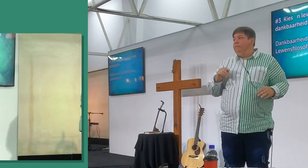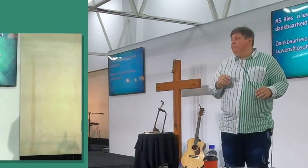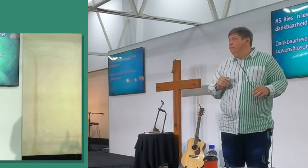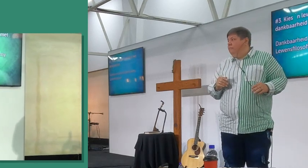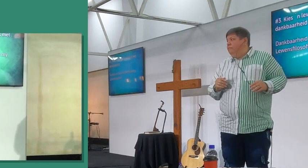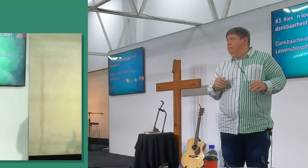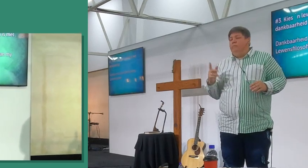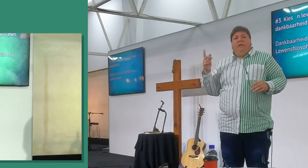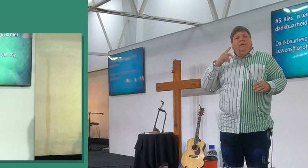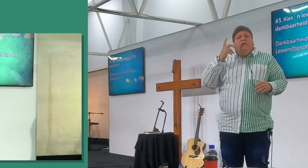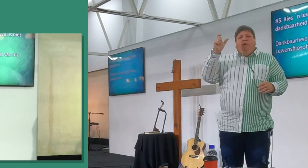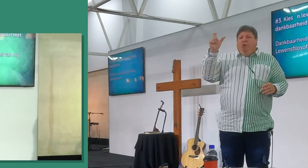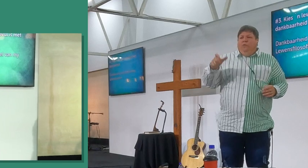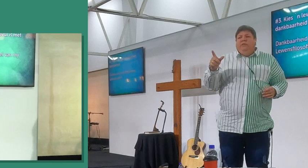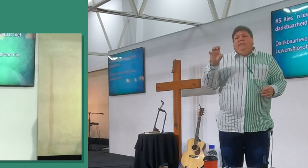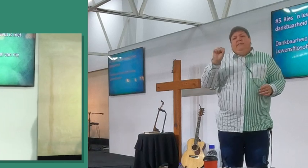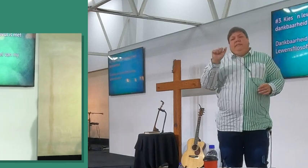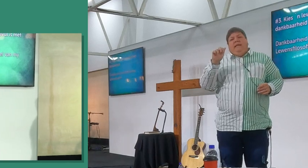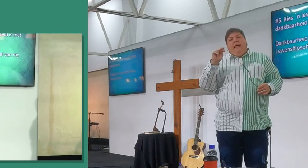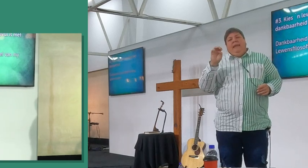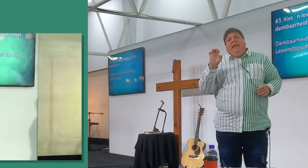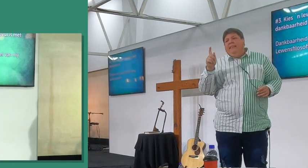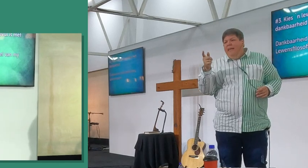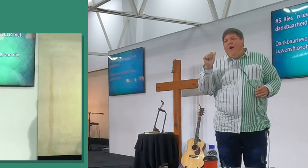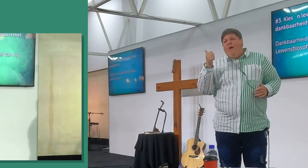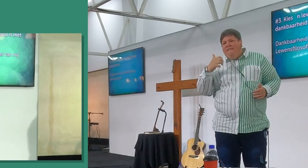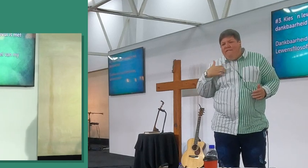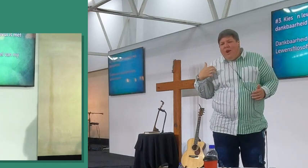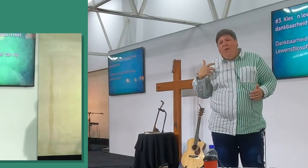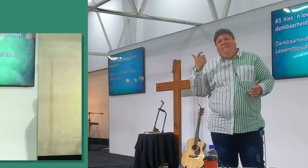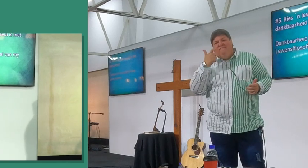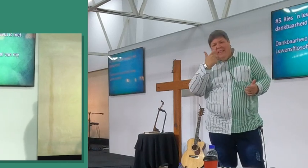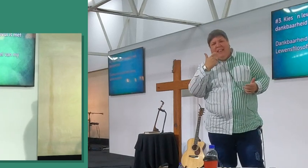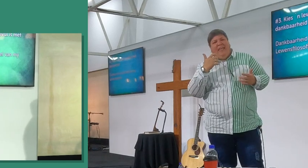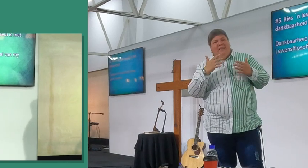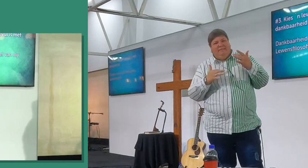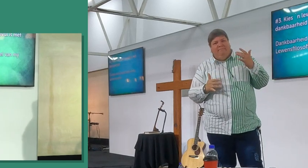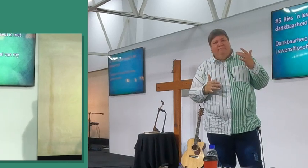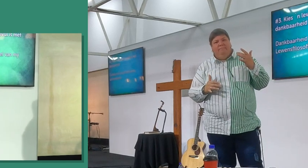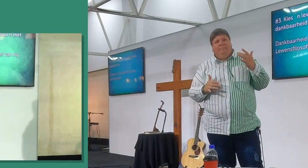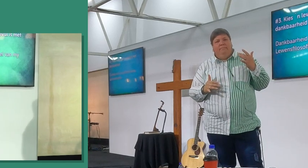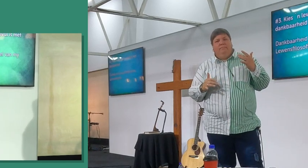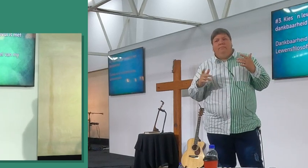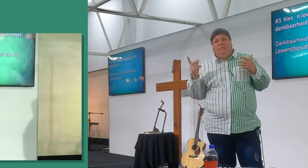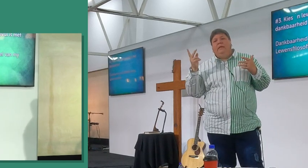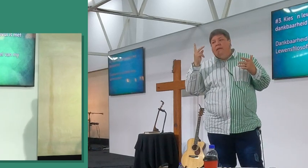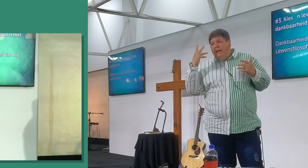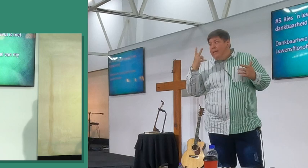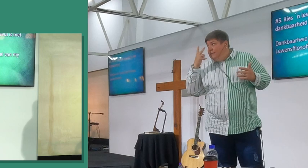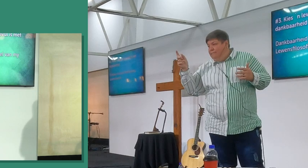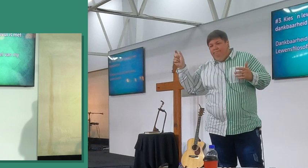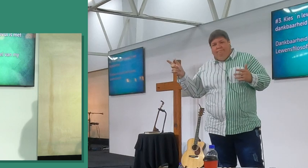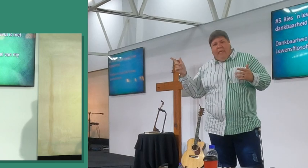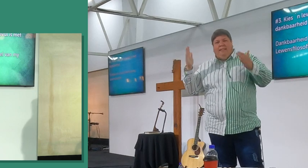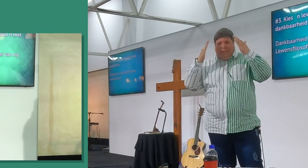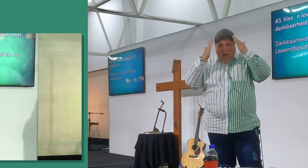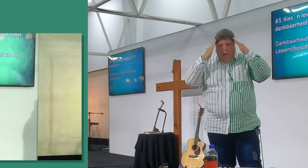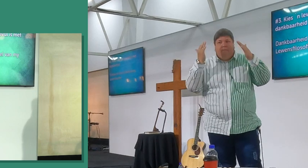paie vriendelik, sy is ouwlik in haar werk, sy is een goeie vrou van haar man, maar kom ek sê jy die enig van Sané, sy is dankbaar, ek sien dankbaarheid in haar leven,